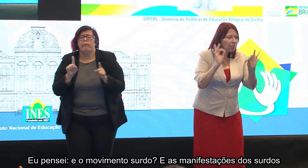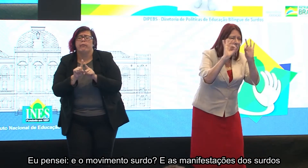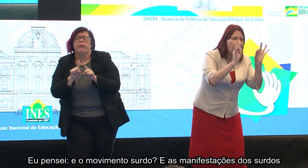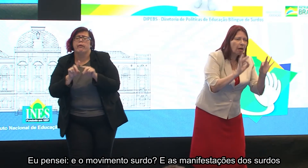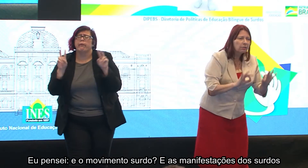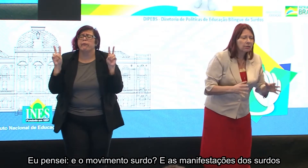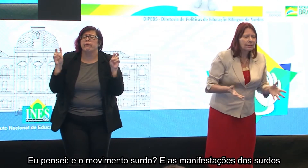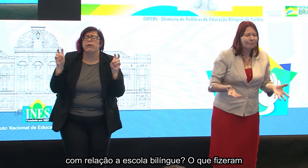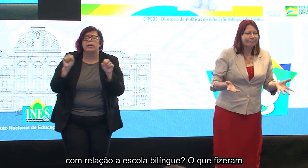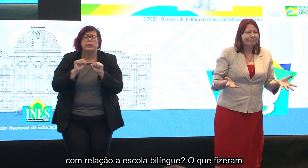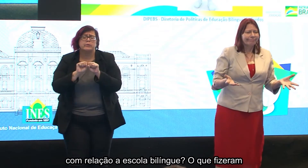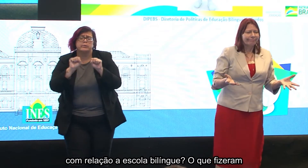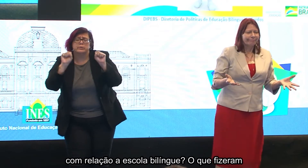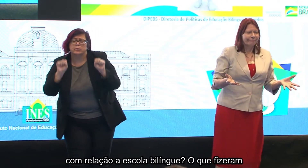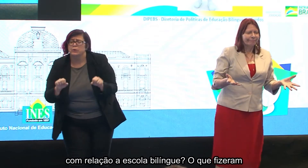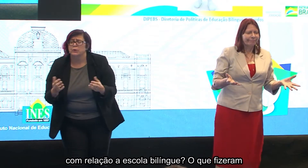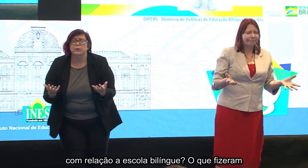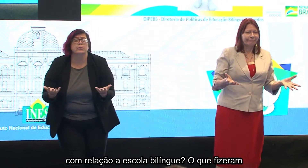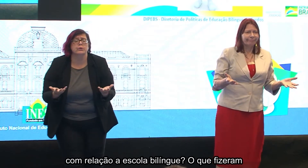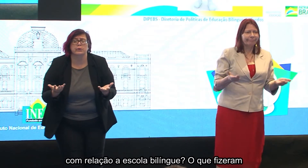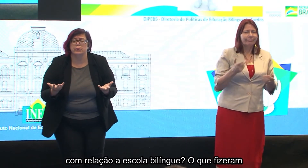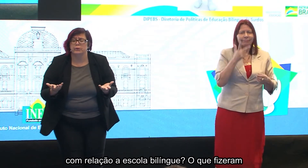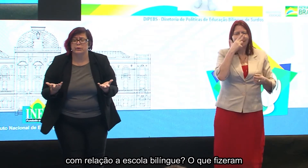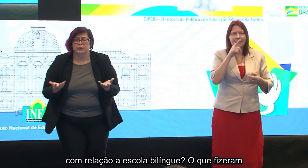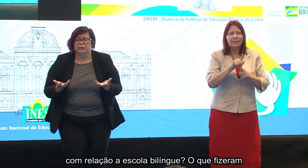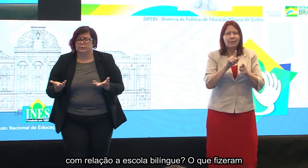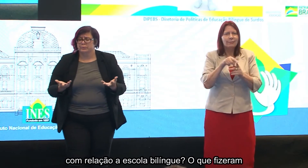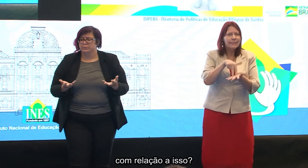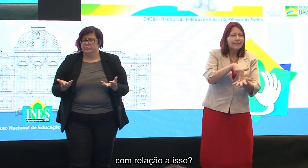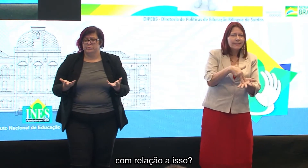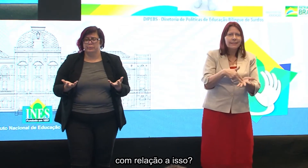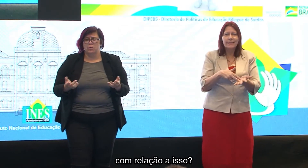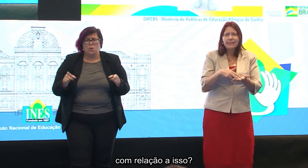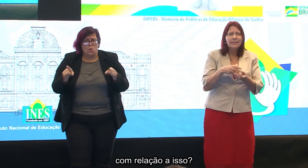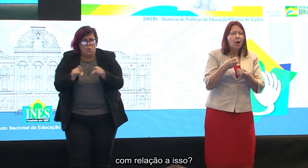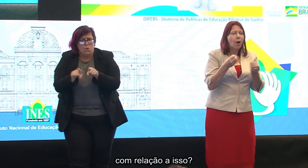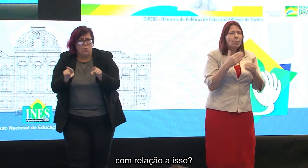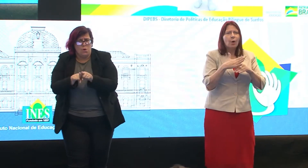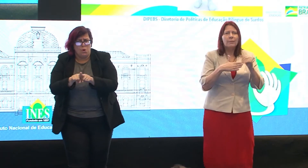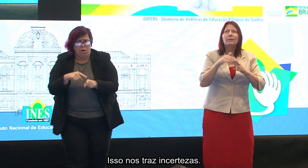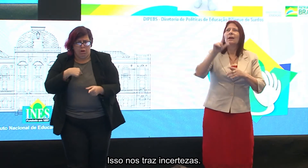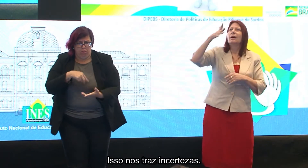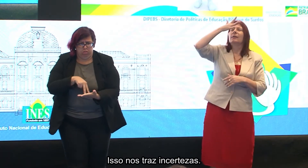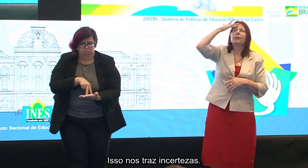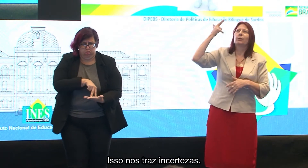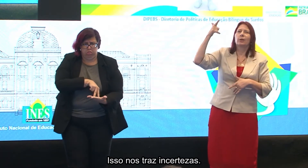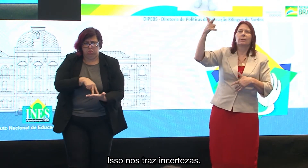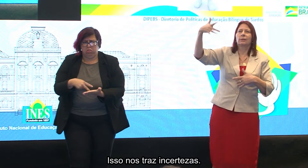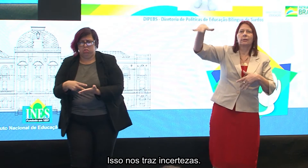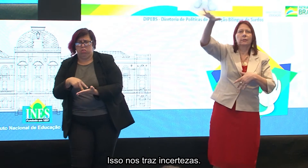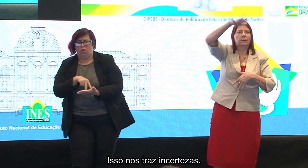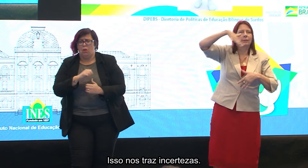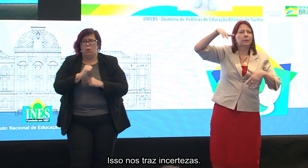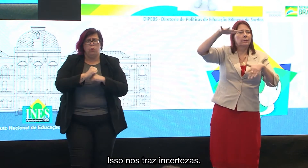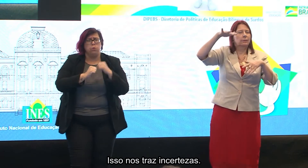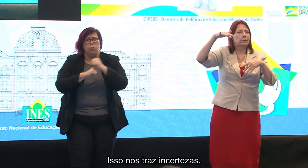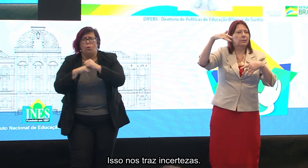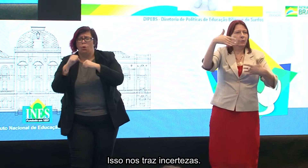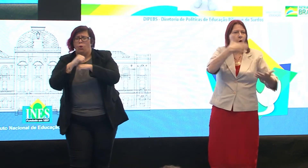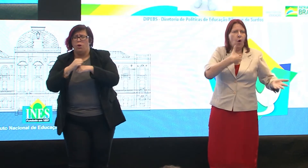dos surdos com relação à escola bilíngue? O que fizeram com relação a isso? E isso nos traz incertezas.